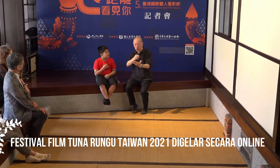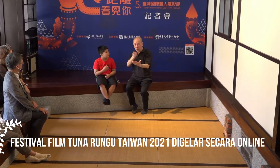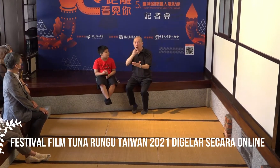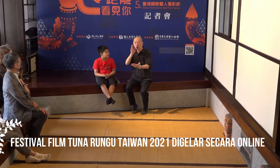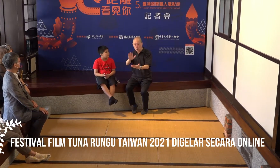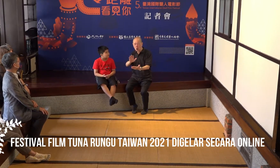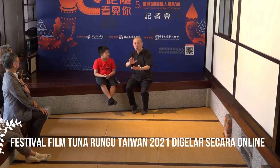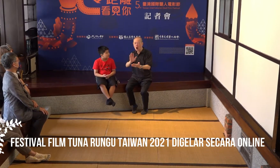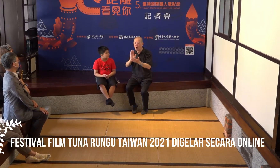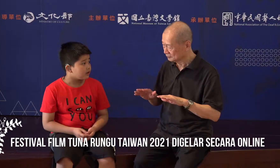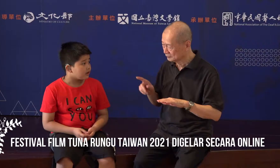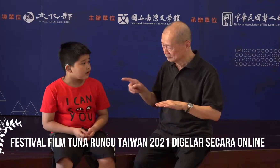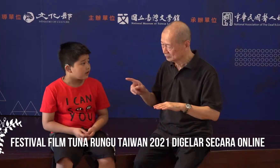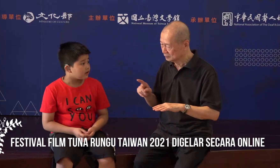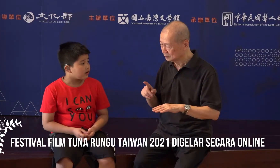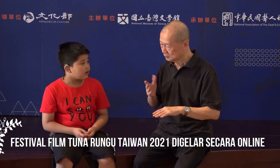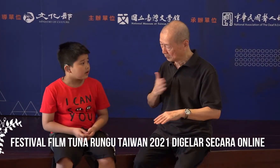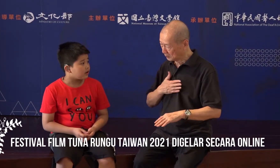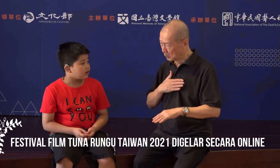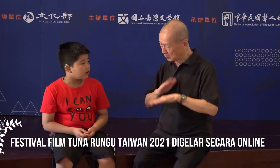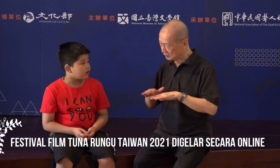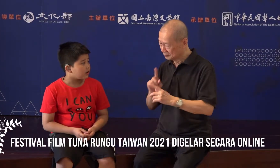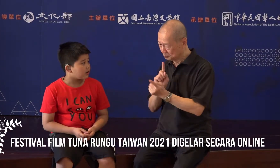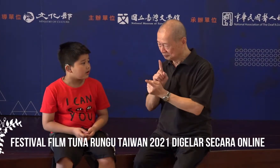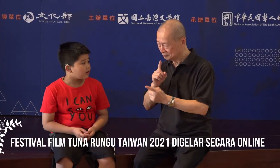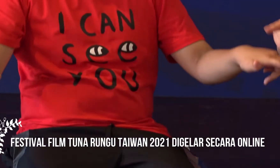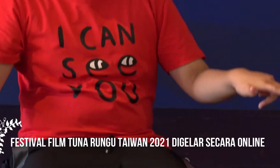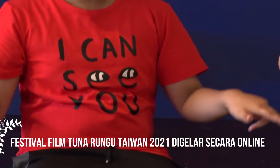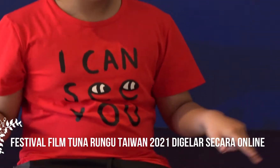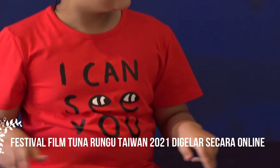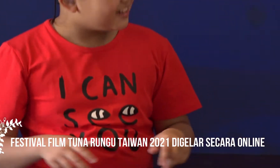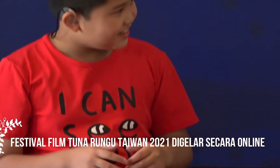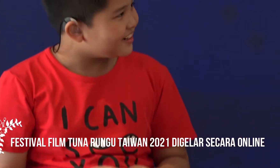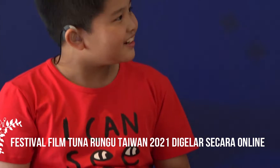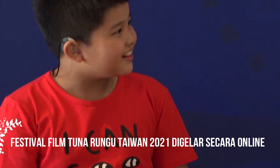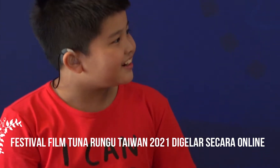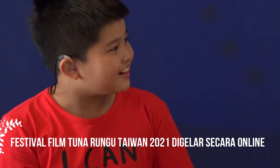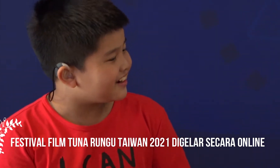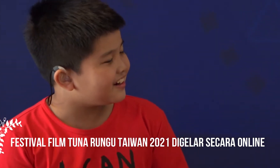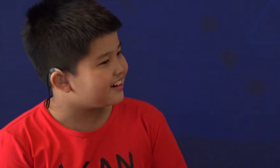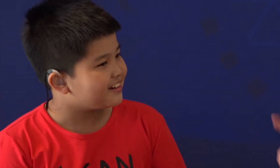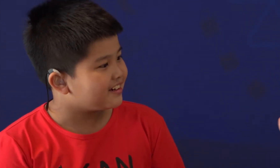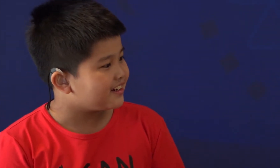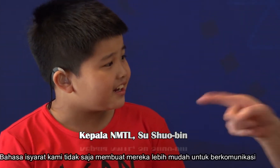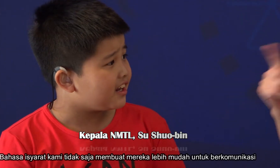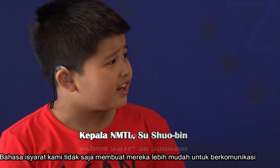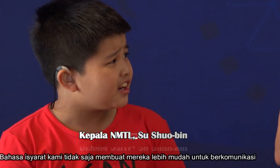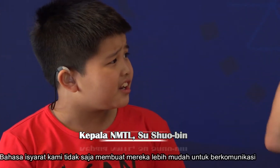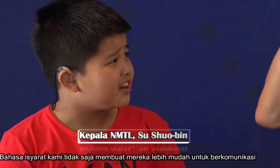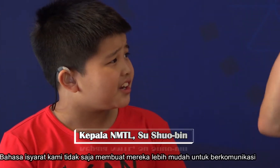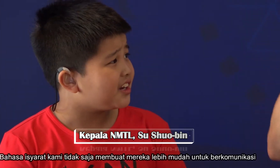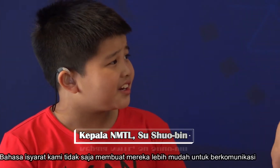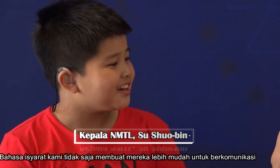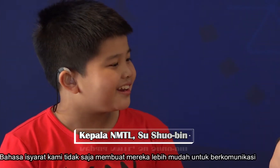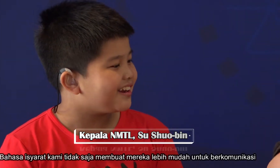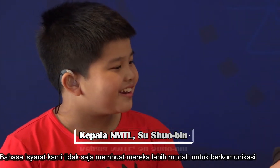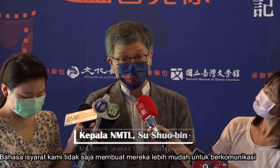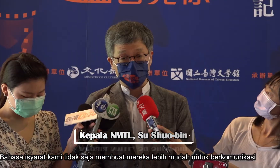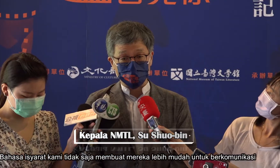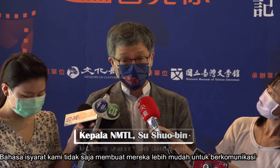sudut pandang pendidikan dan budaya yang berbeda sehingga penonton dapat memahami dunia dari para Suna runggut sesudah valkry